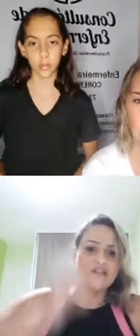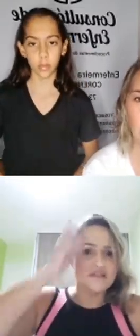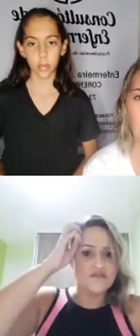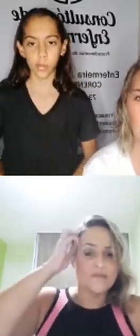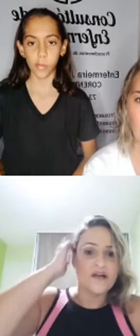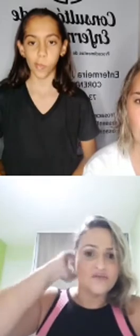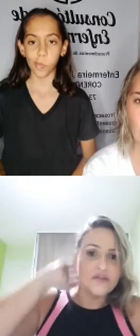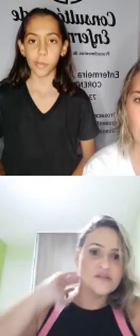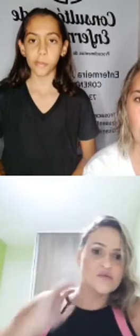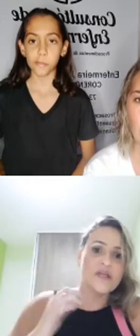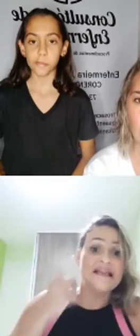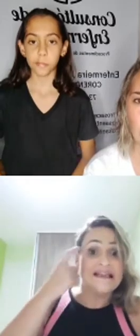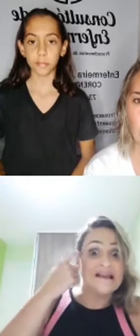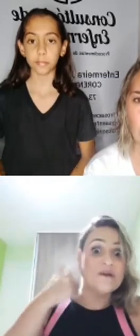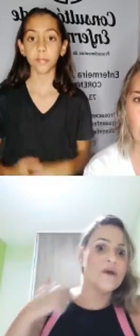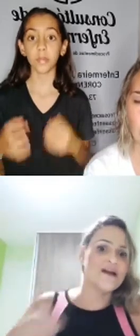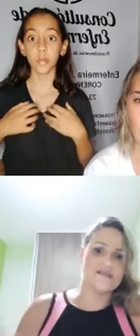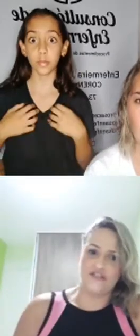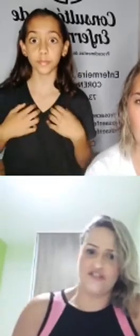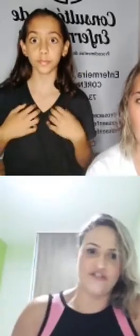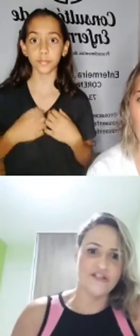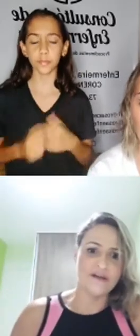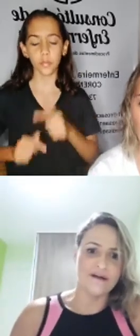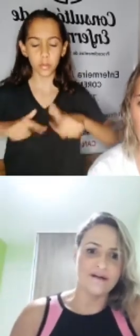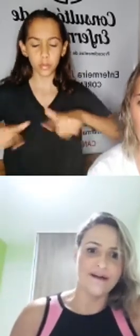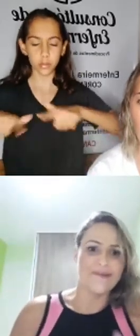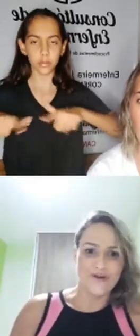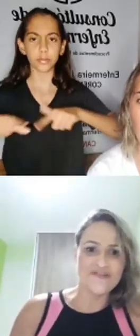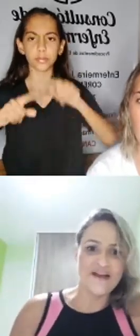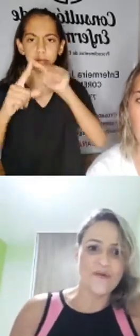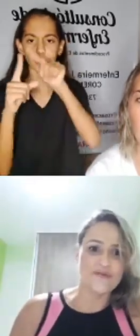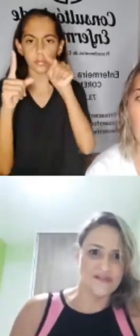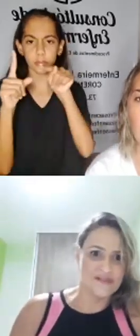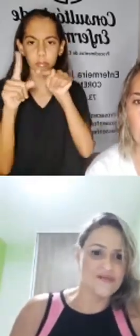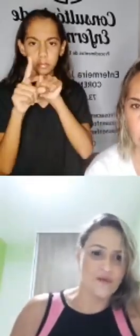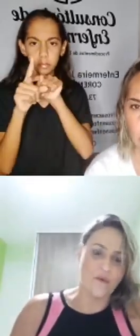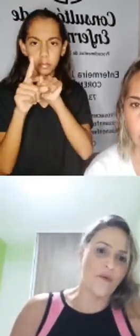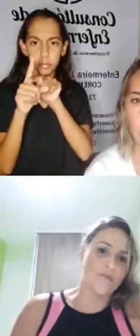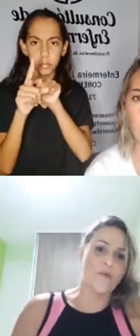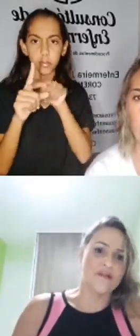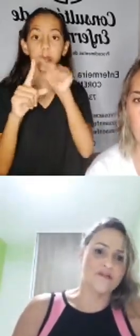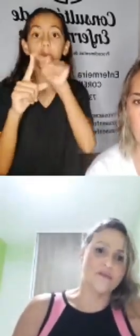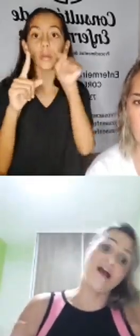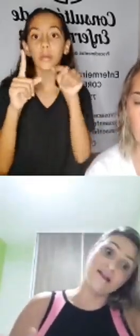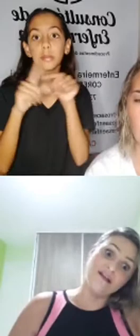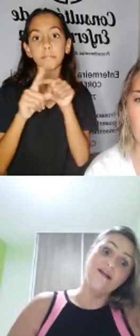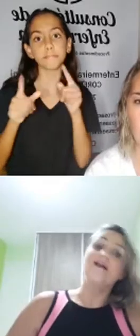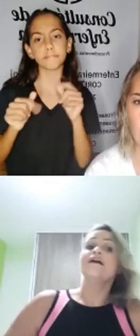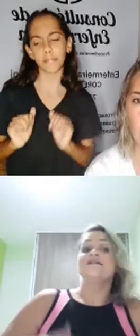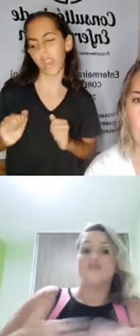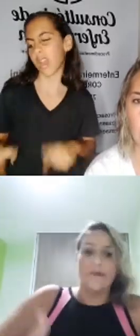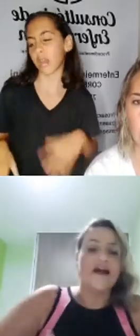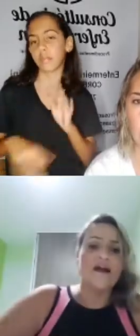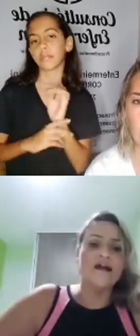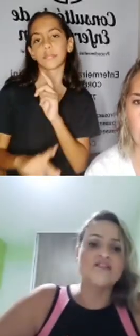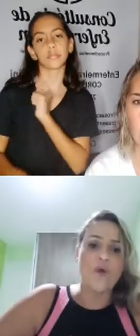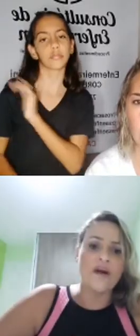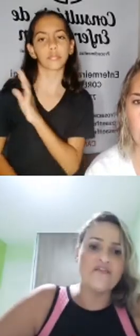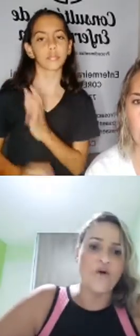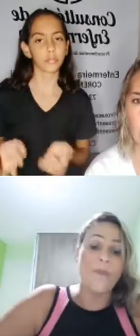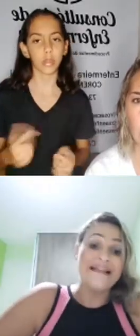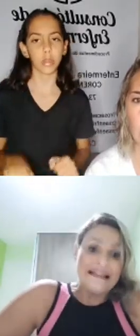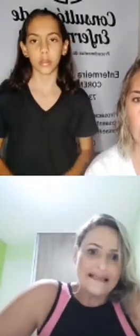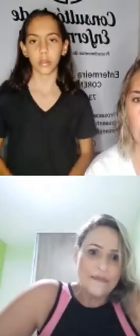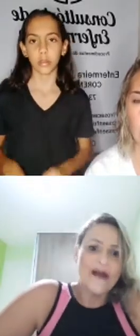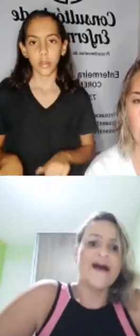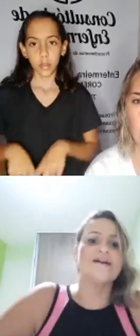uma gestante de baixo risco que não é assistida, ela pode virar alto risco a qualquer momento. E aí sobrecarrega de qualquer